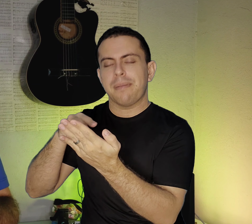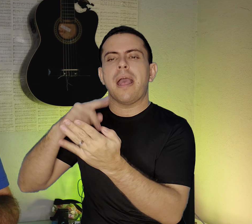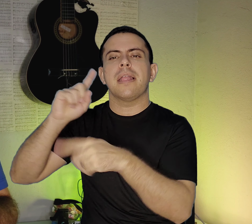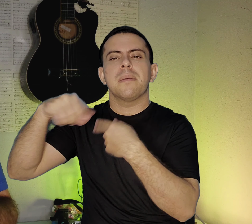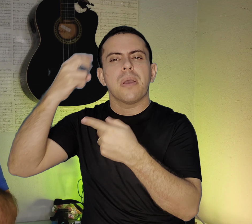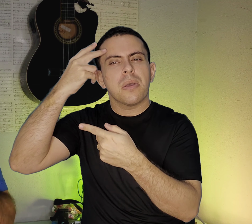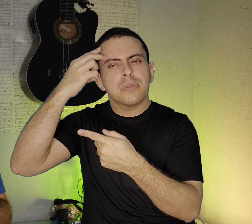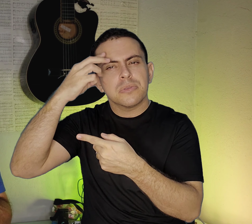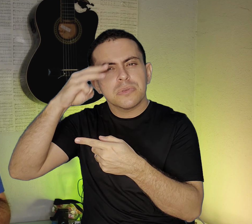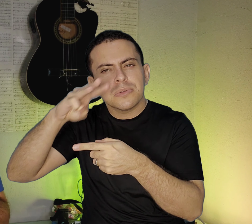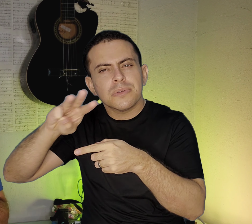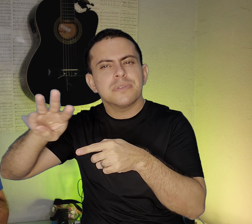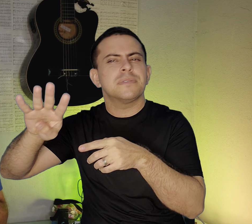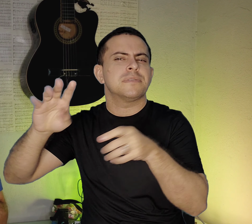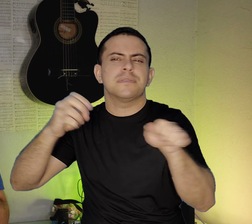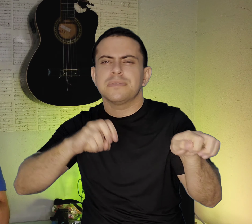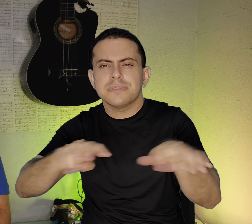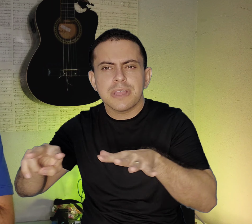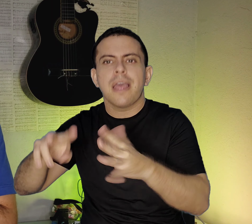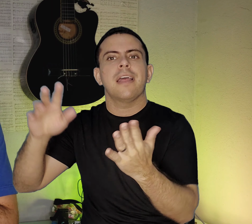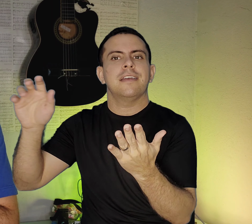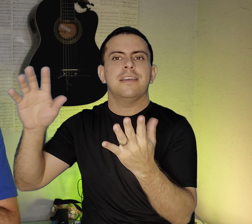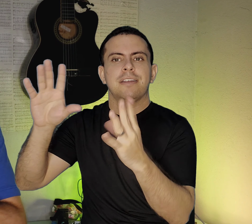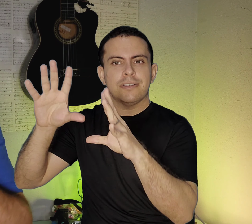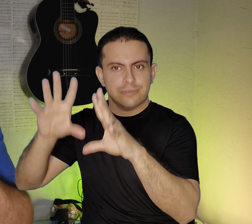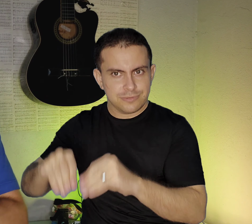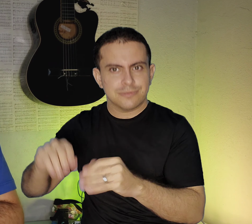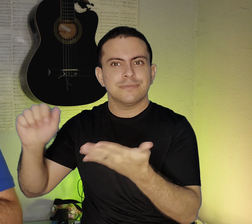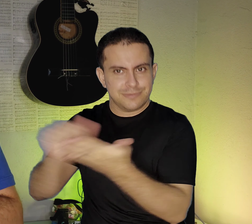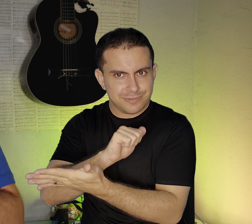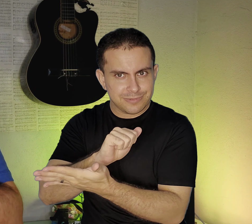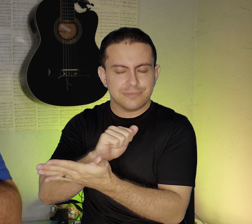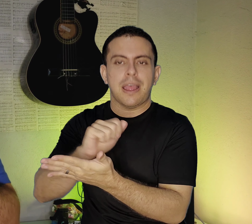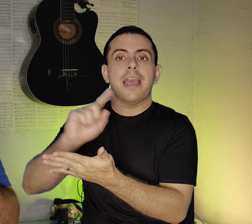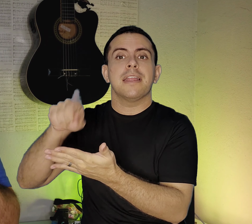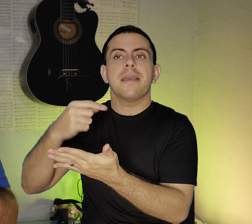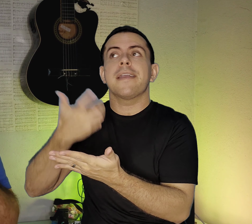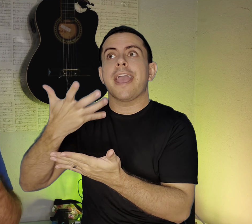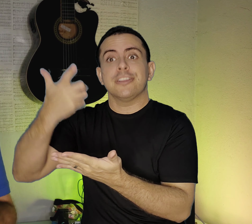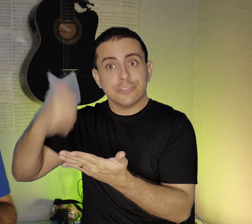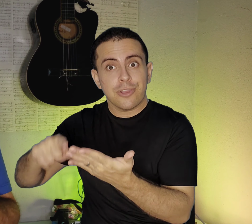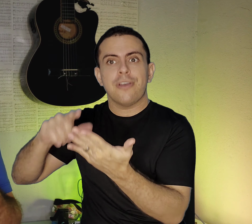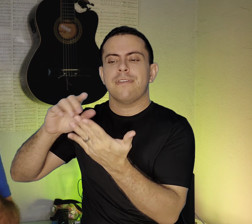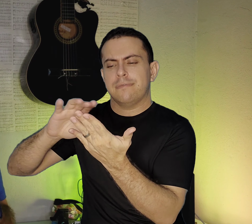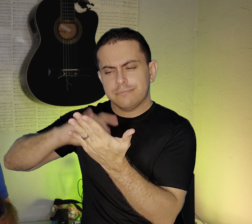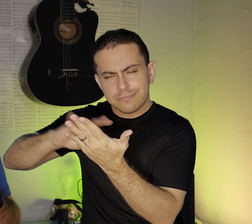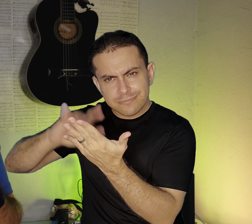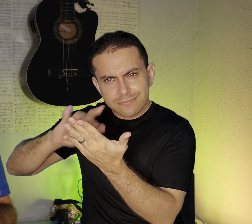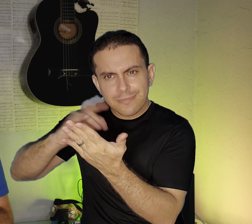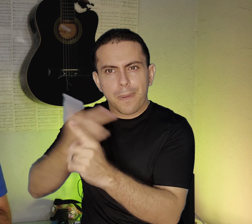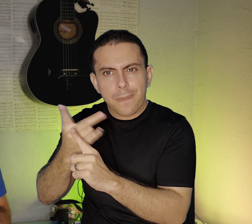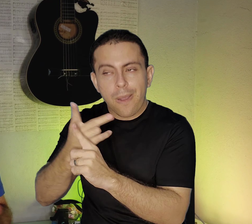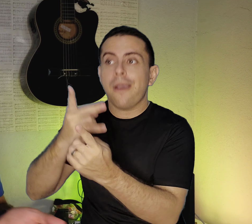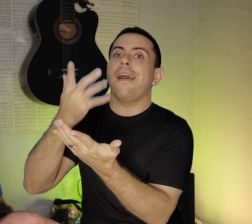depois de um tempo, né? Daquele tempo determinado que você colocou ele vai apagar, aí depois se você quiser ver de novo é só ir